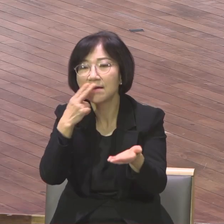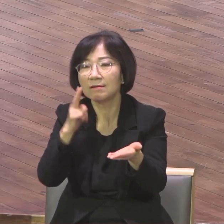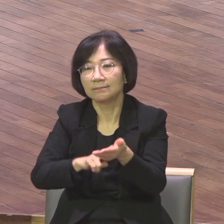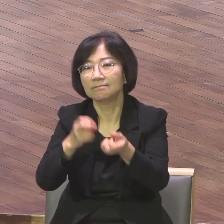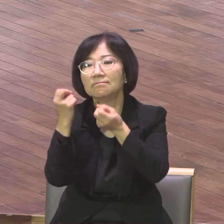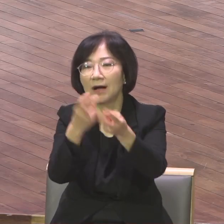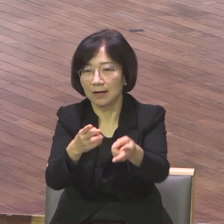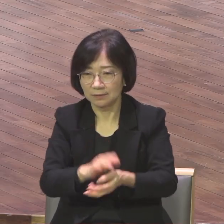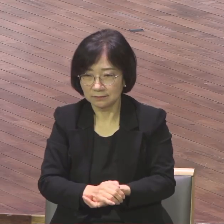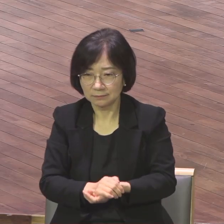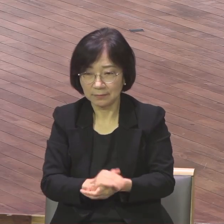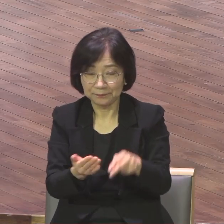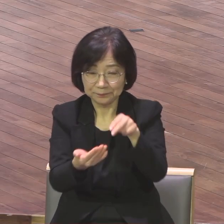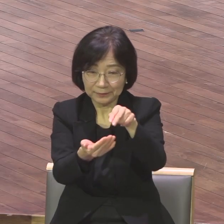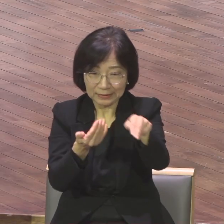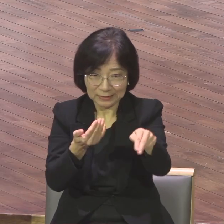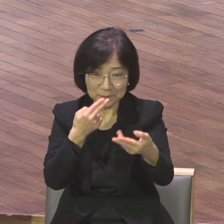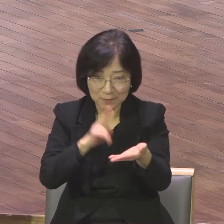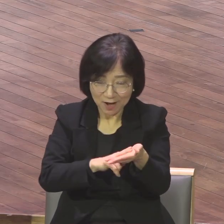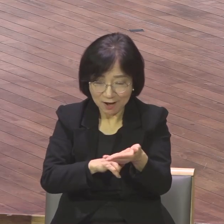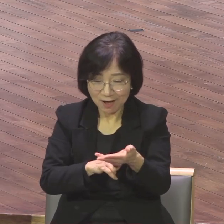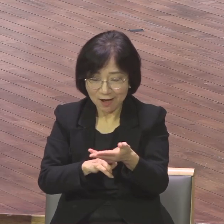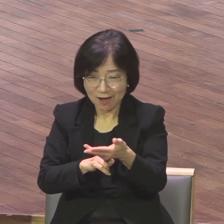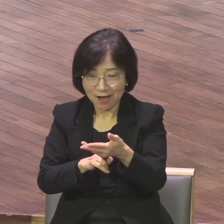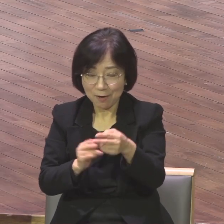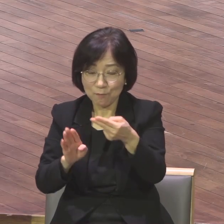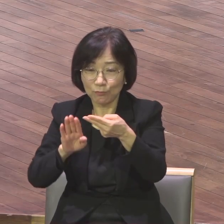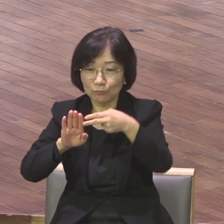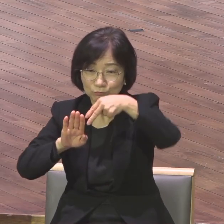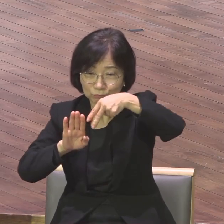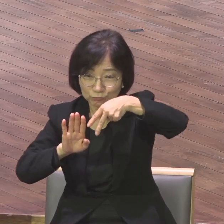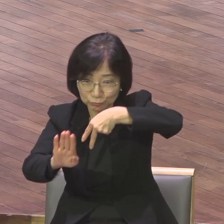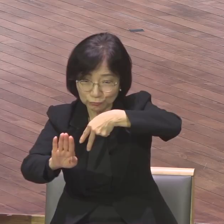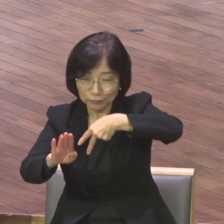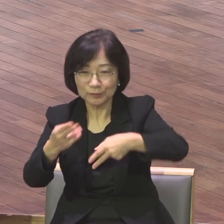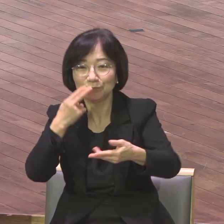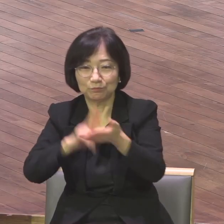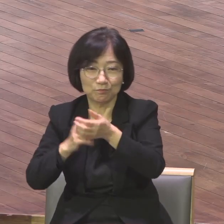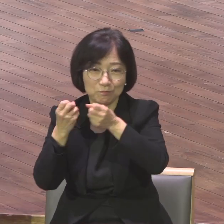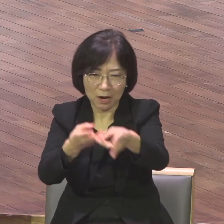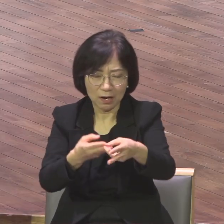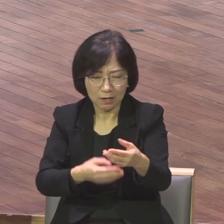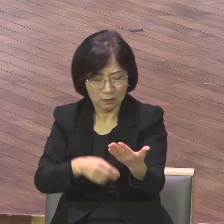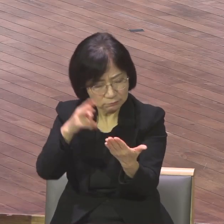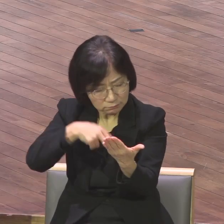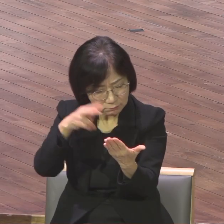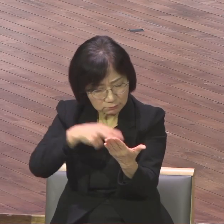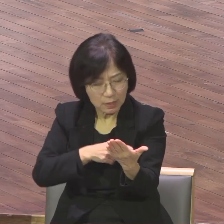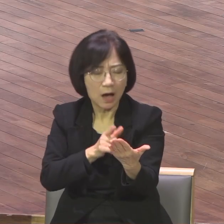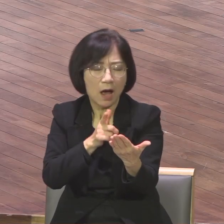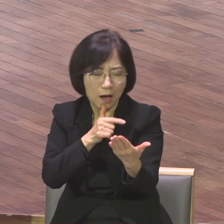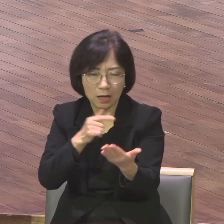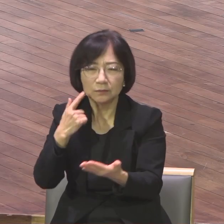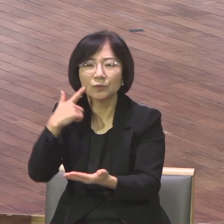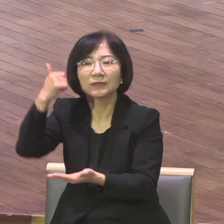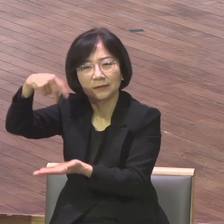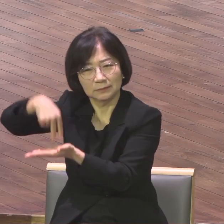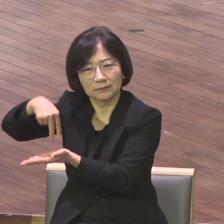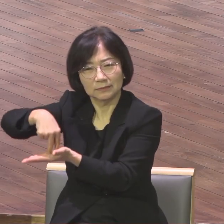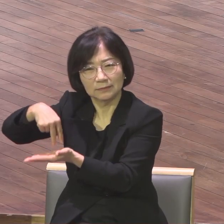전후서도 바울의 목사의 면모를 여기서 잘 드러내는 편지지요.